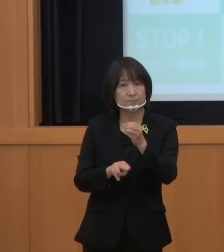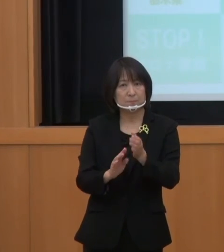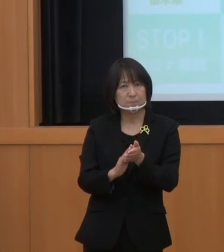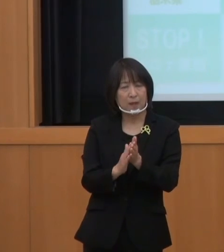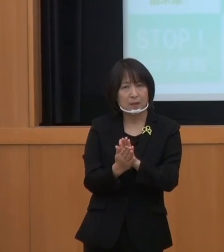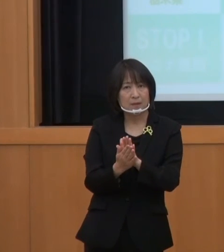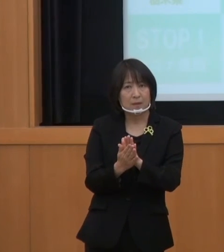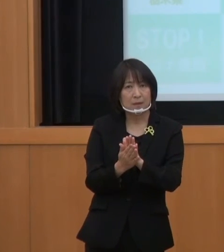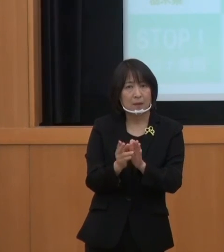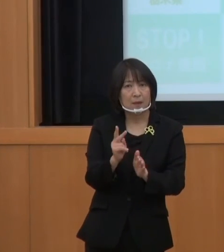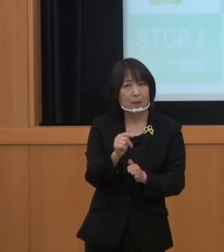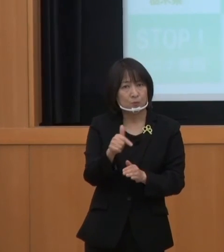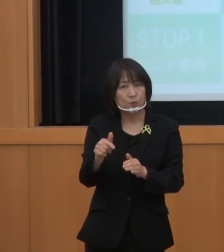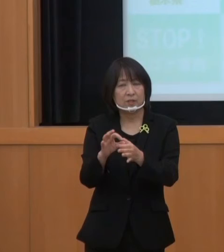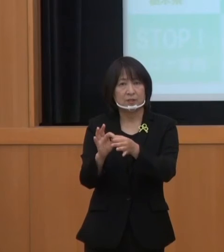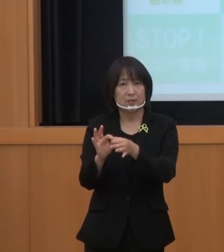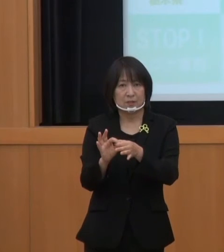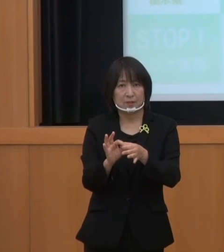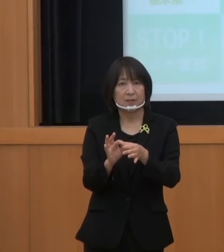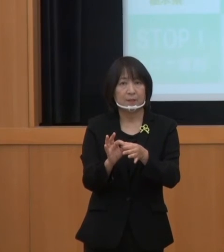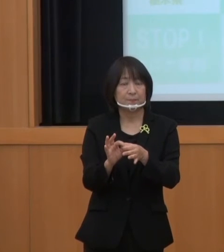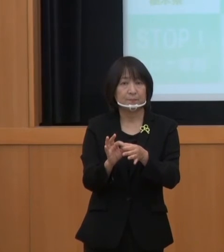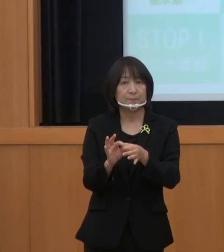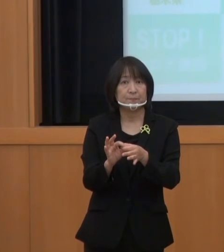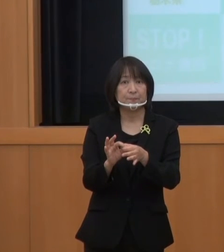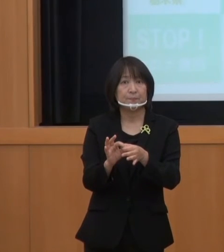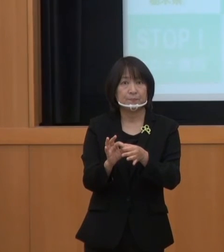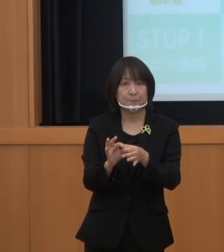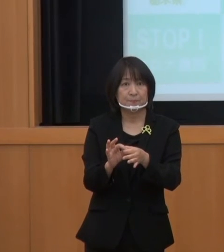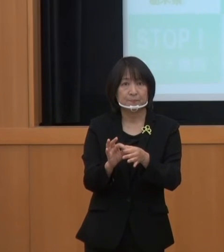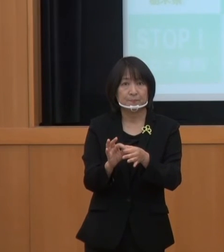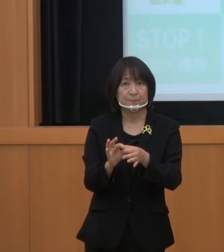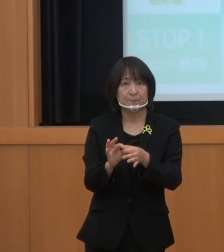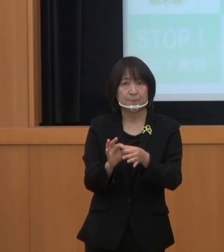のある方というのが昨日の報